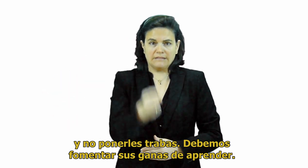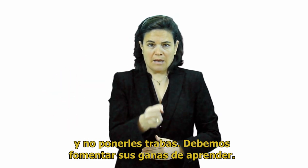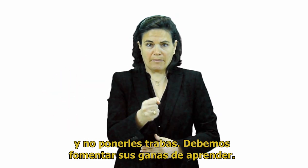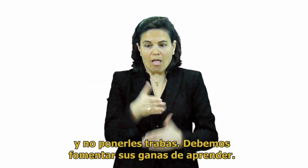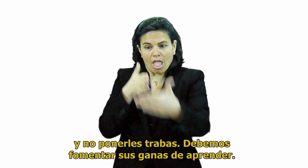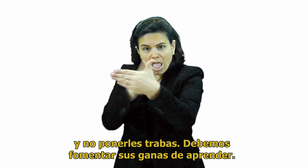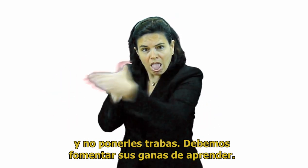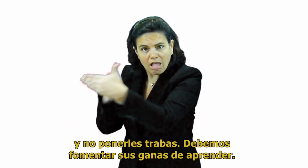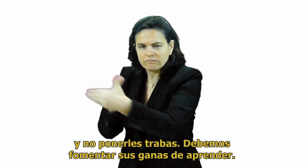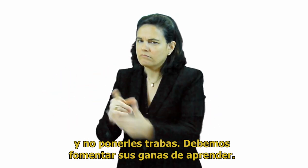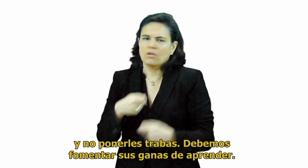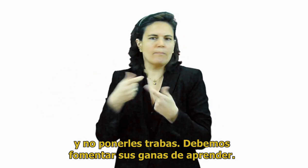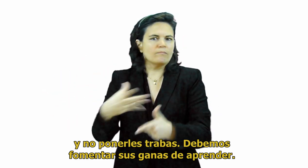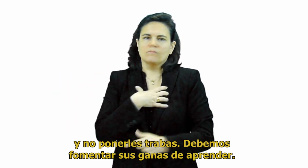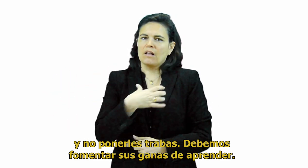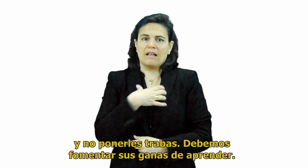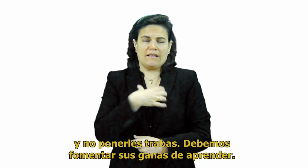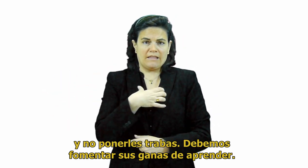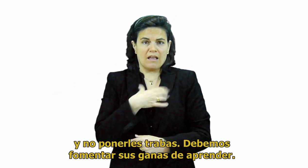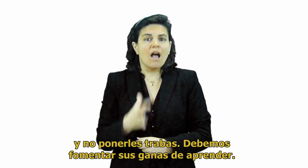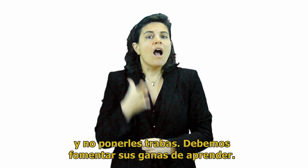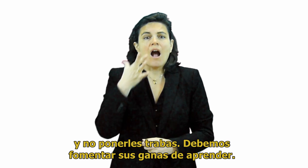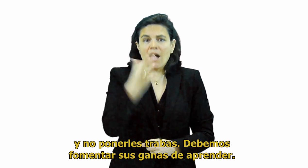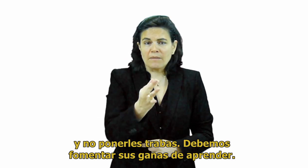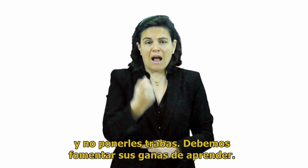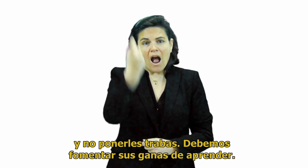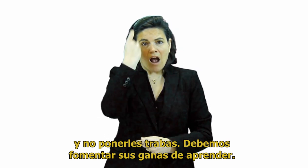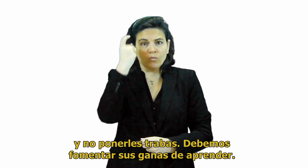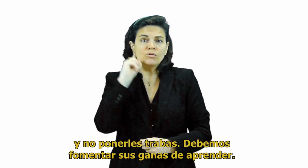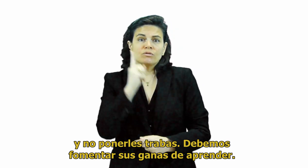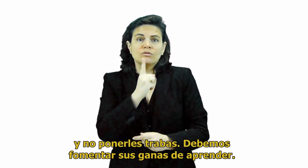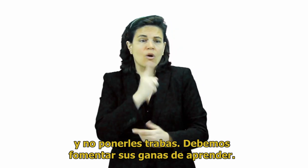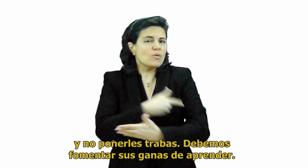Debemos fomentar sus ganas de aprender.